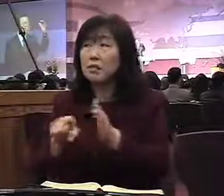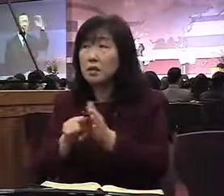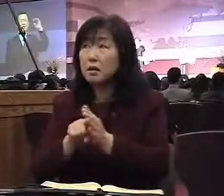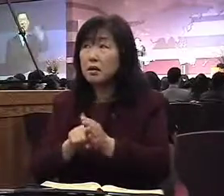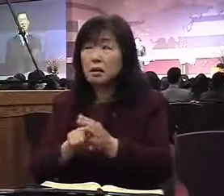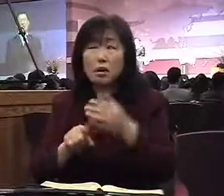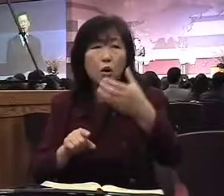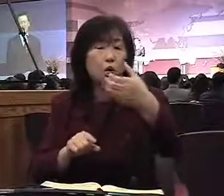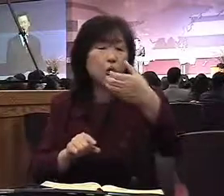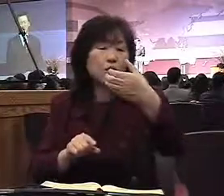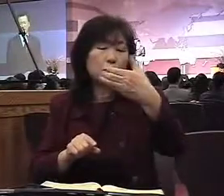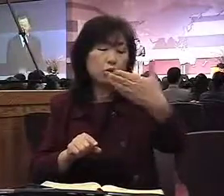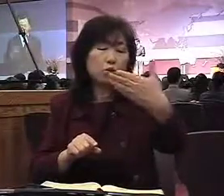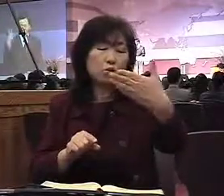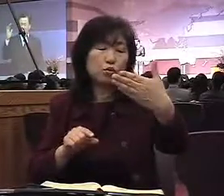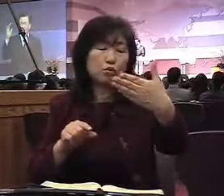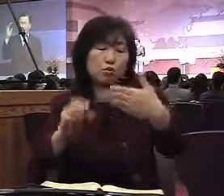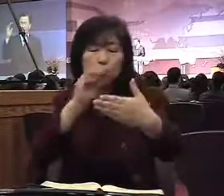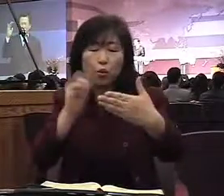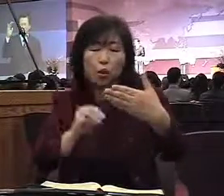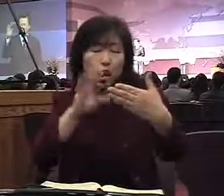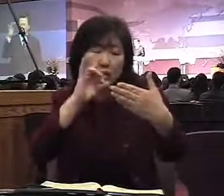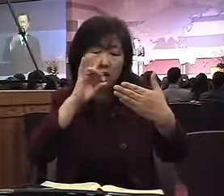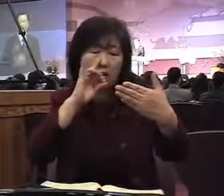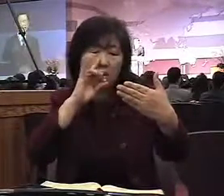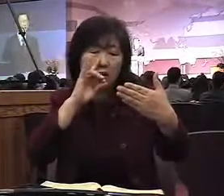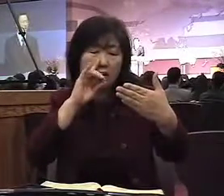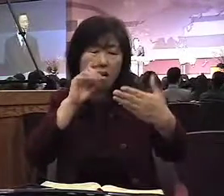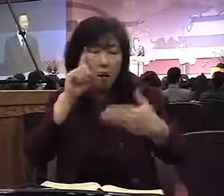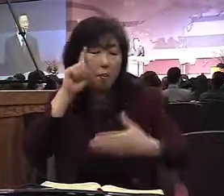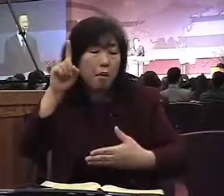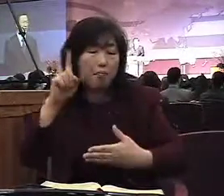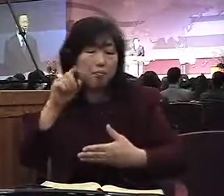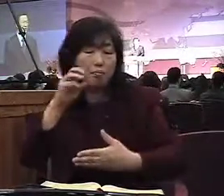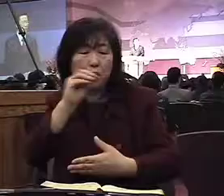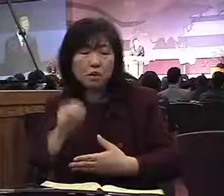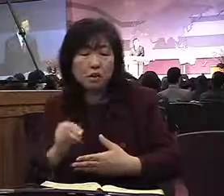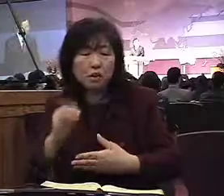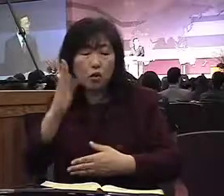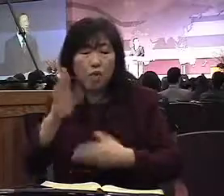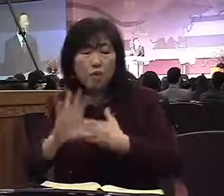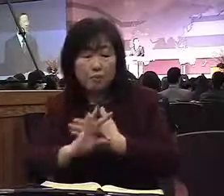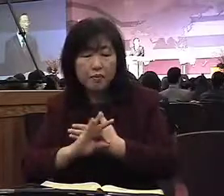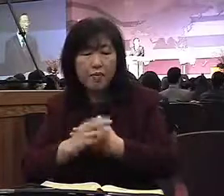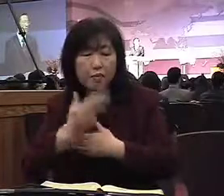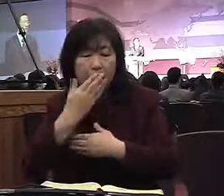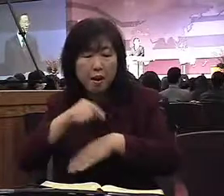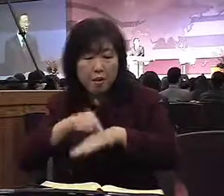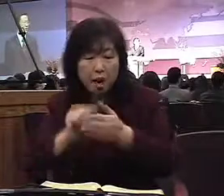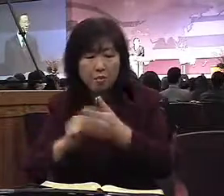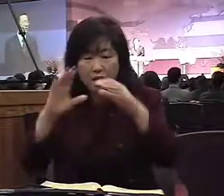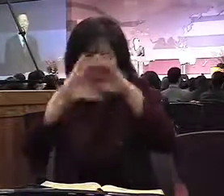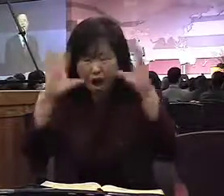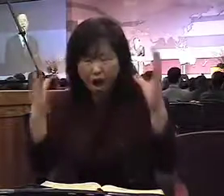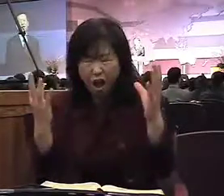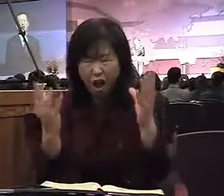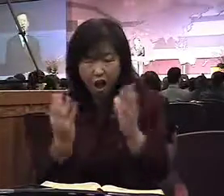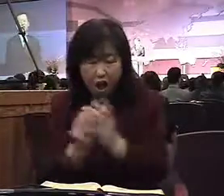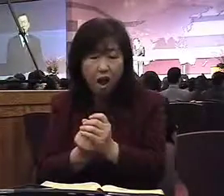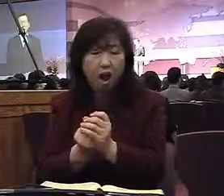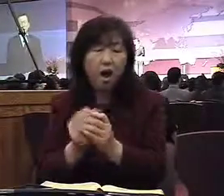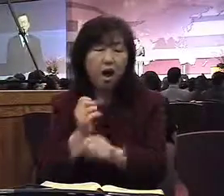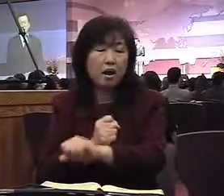물론 99도가 돼도 그렇지 않아요. 100도가 돼야 비로소 끓기 시작한다는 것입니다. 마음을 다해야 됩니다.